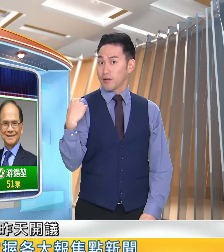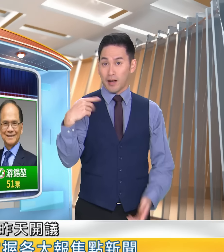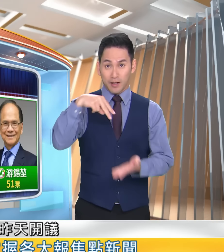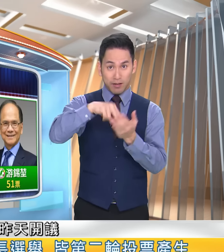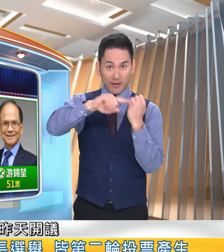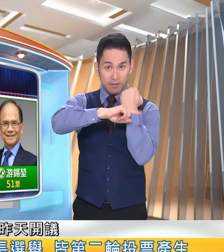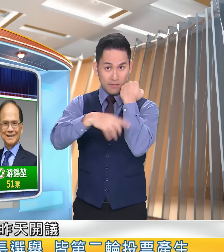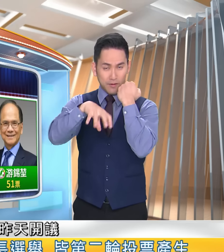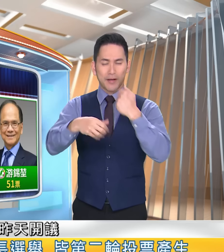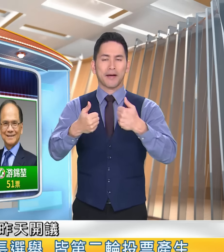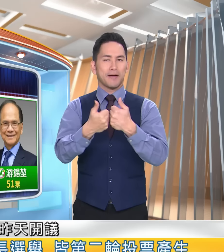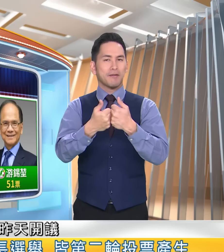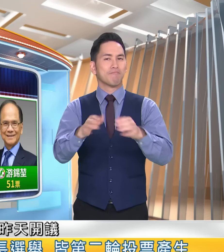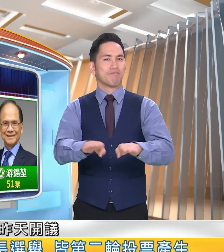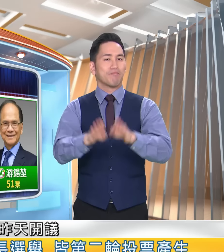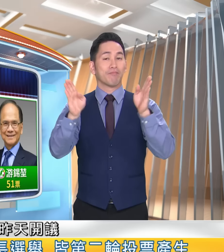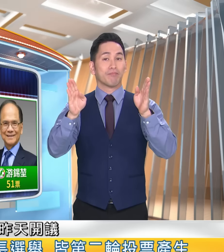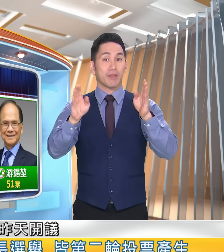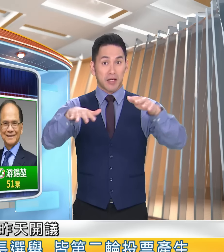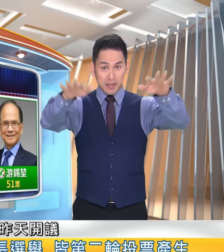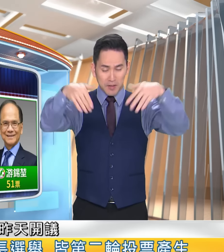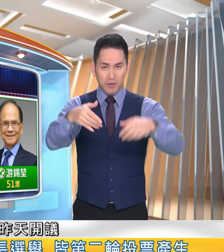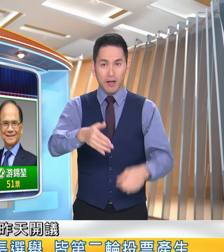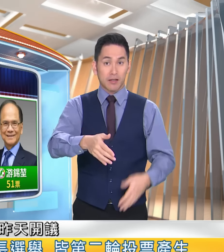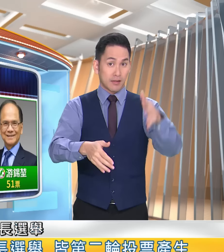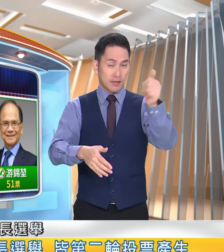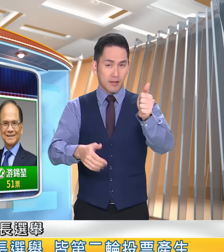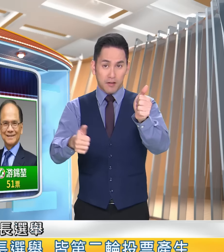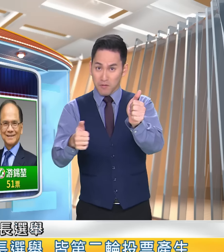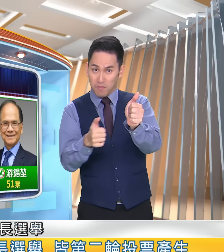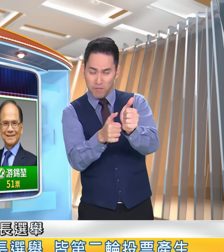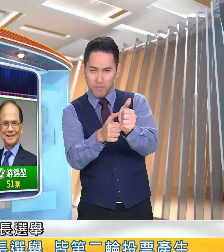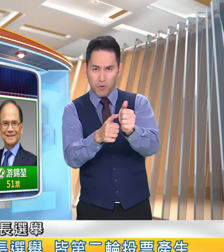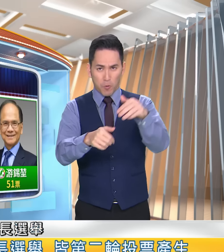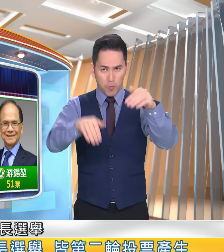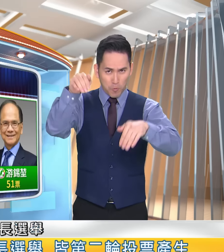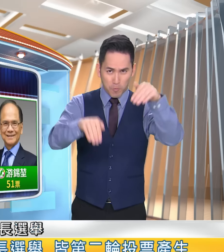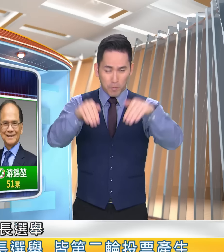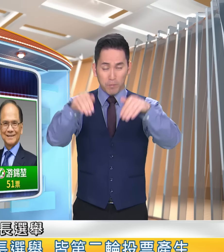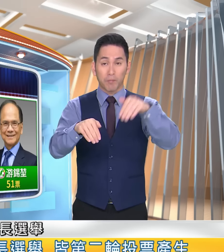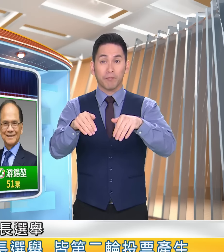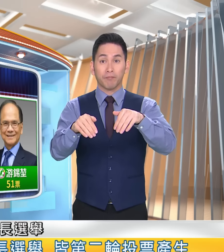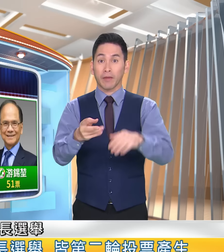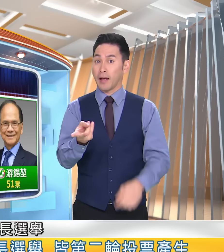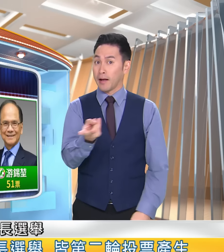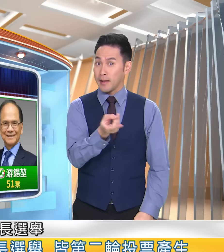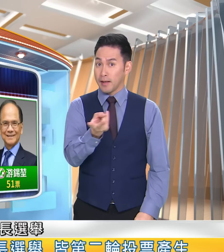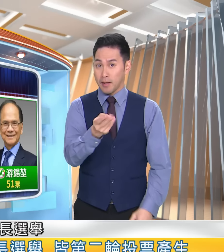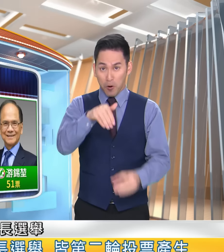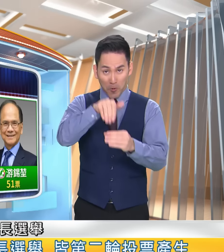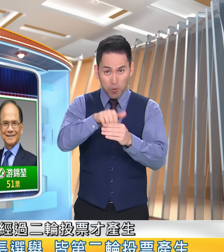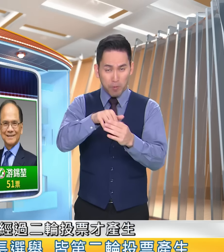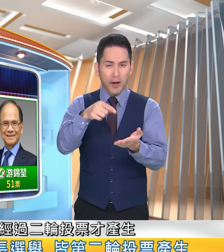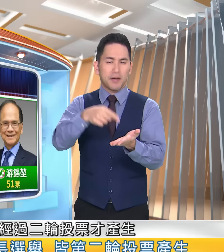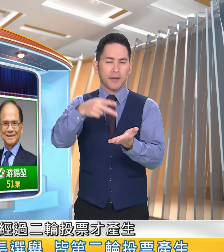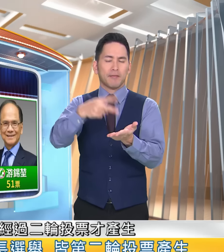院新会期昨天开议，并且举行正副院长选举。正副院长都是